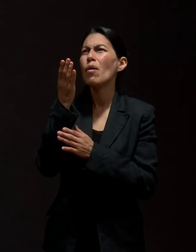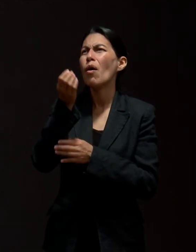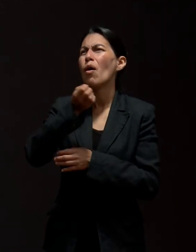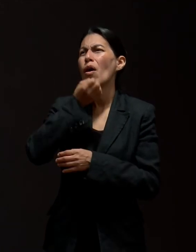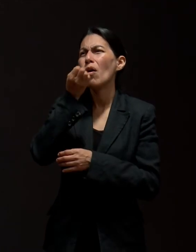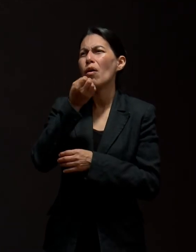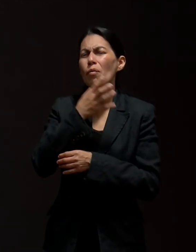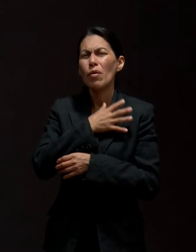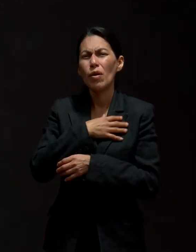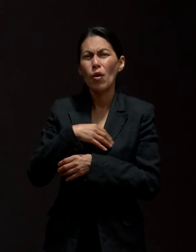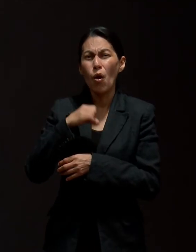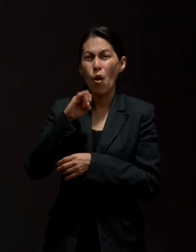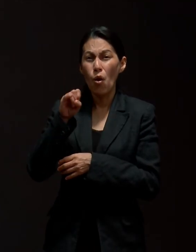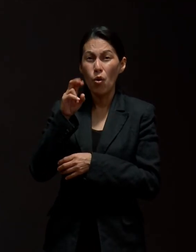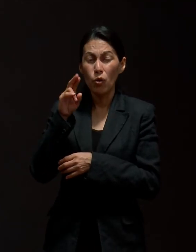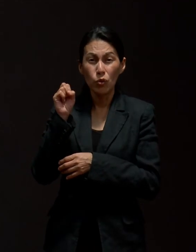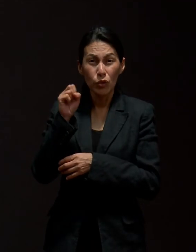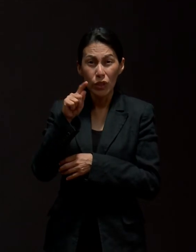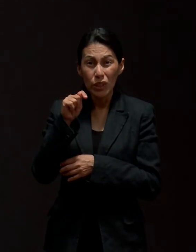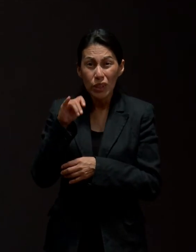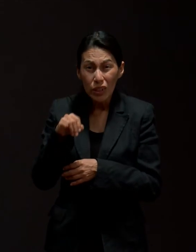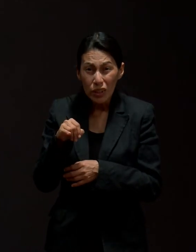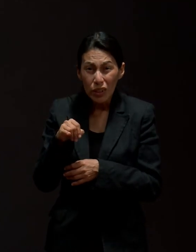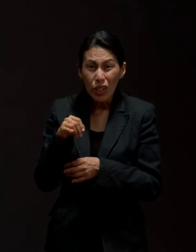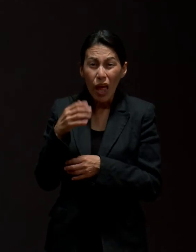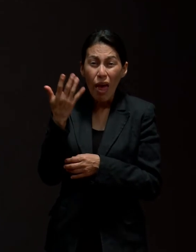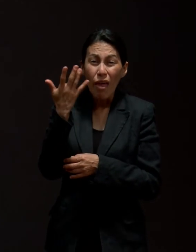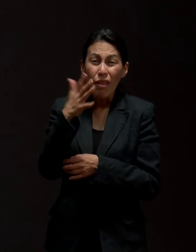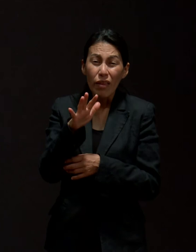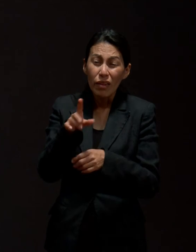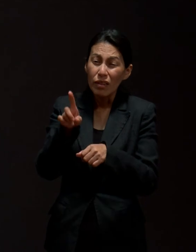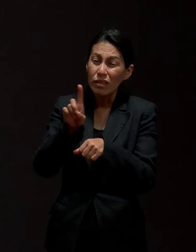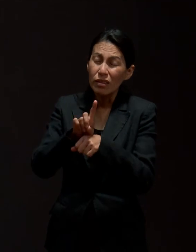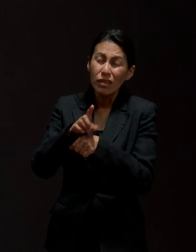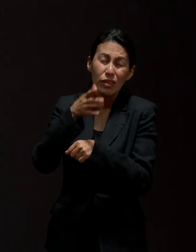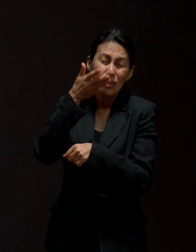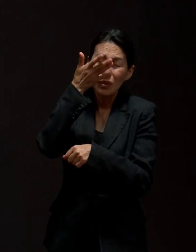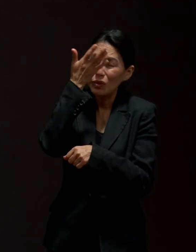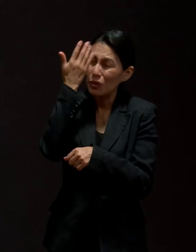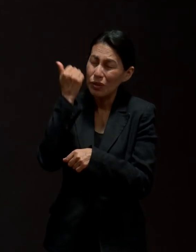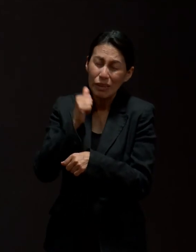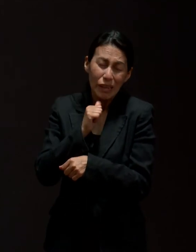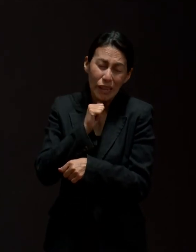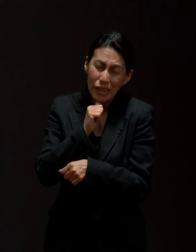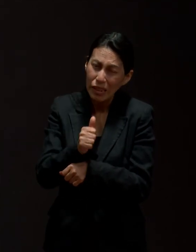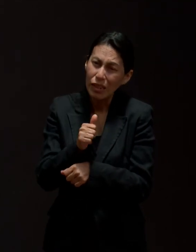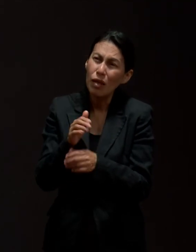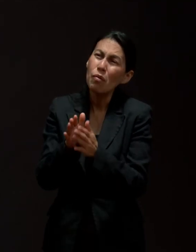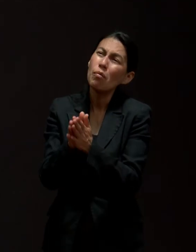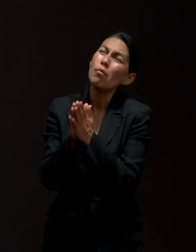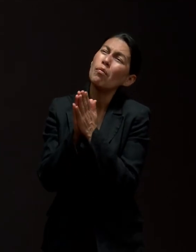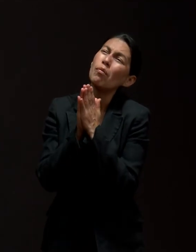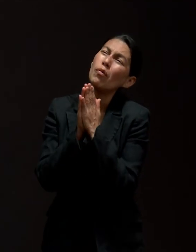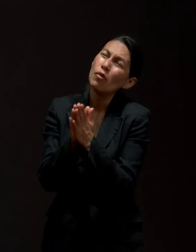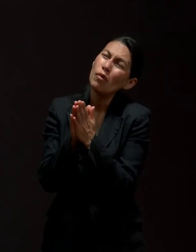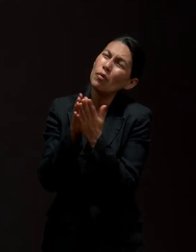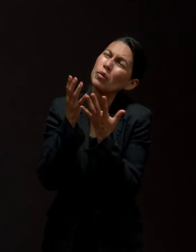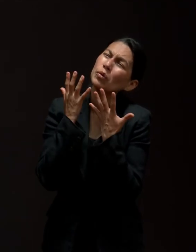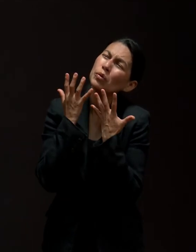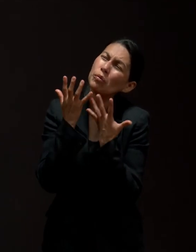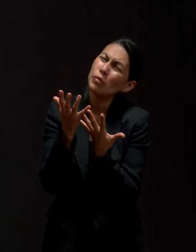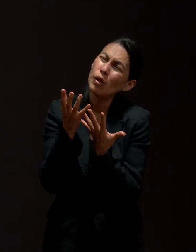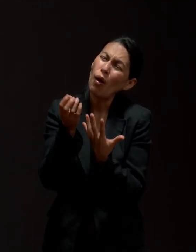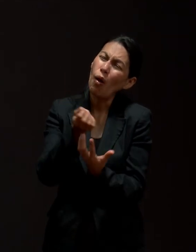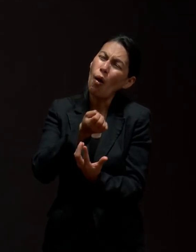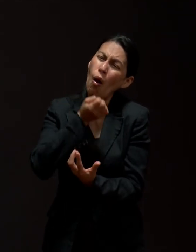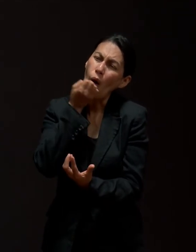Van diez días que no sé nada de él. Con ruego y súplica, pido sus oraciones. Claro que sí,